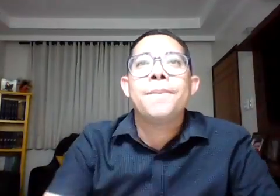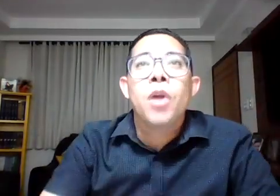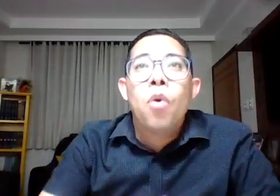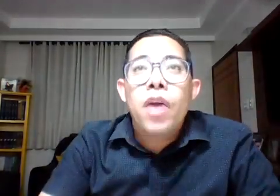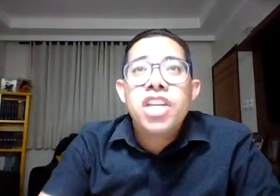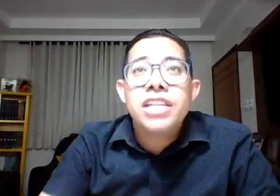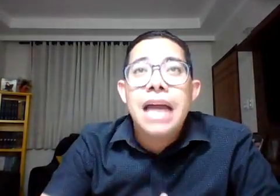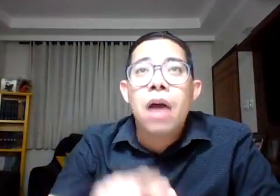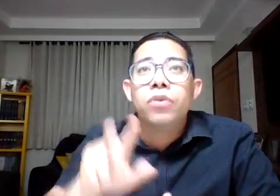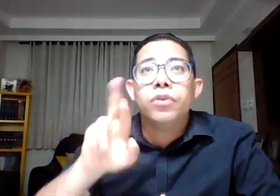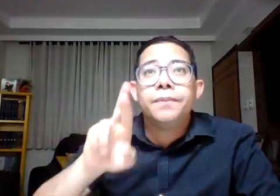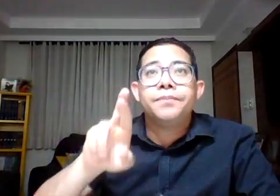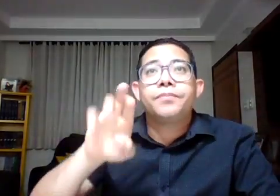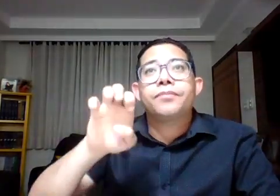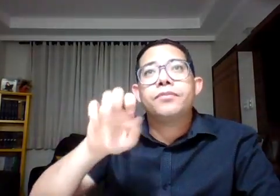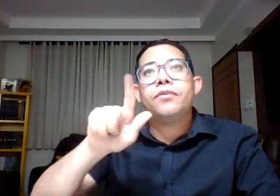O Reginaldo,